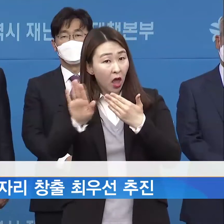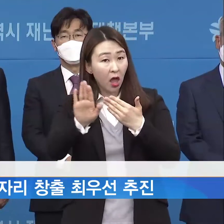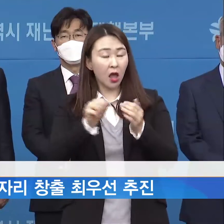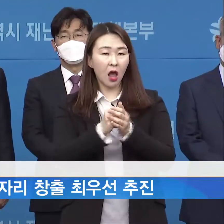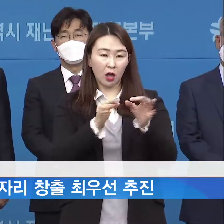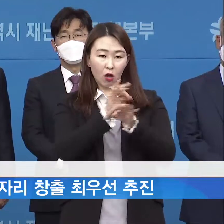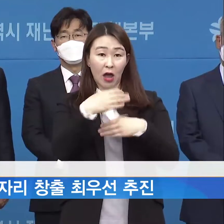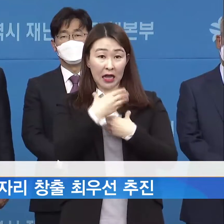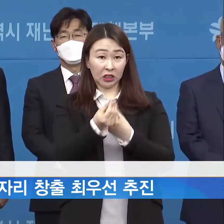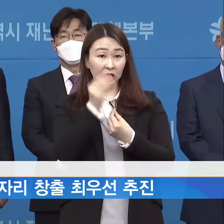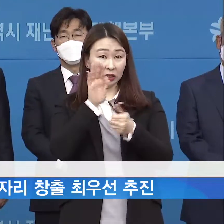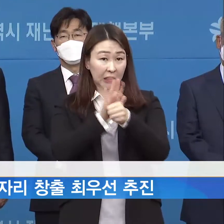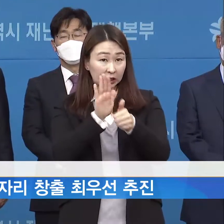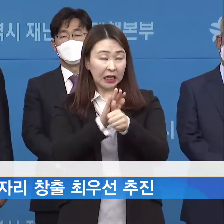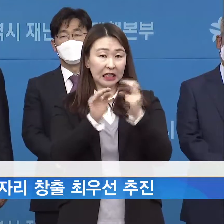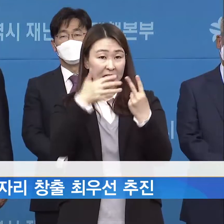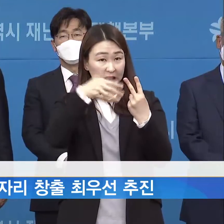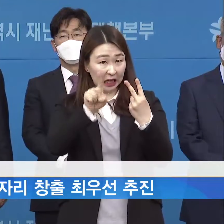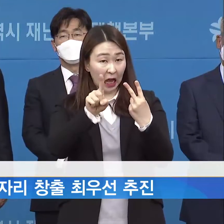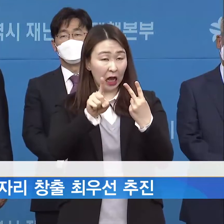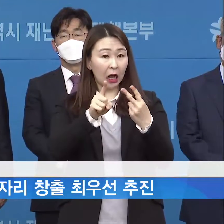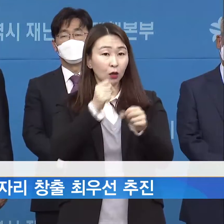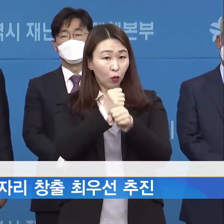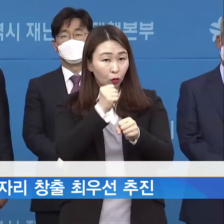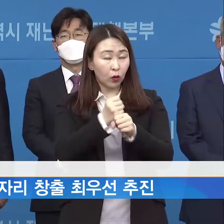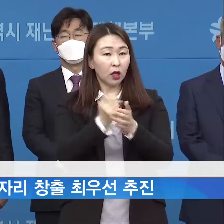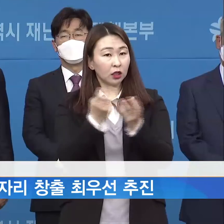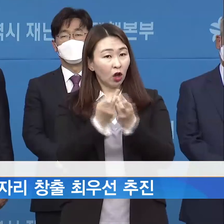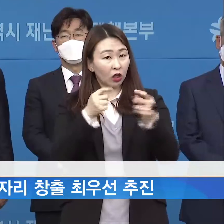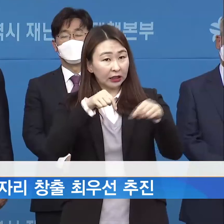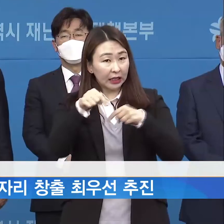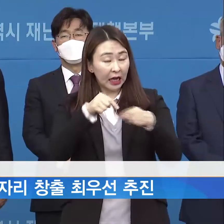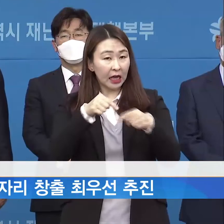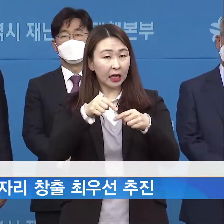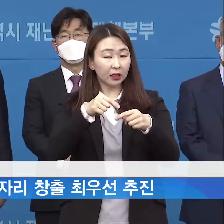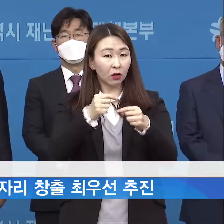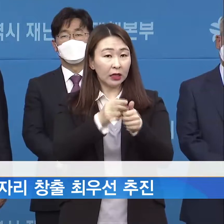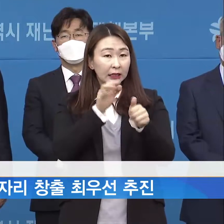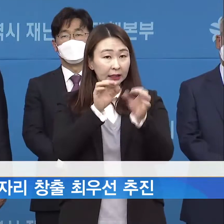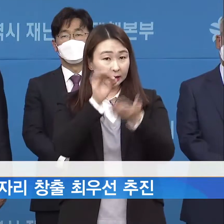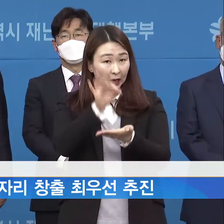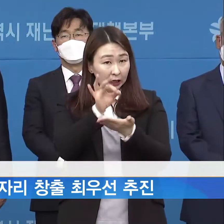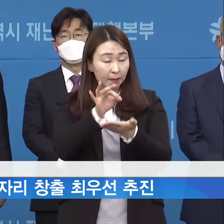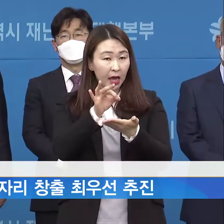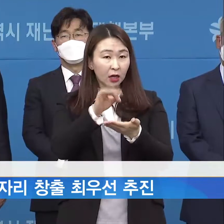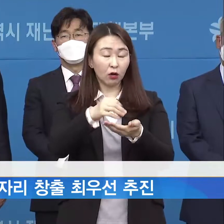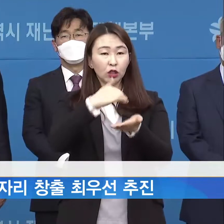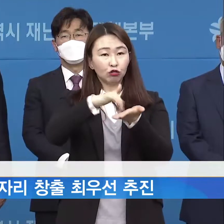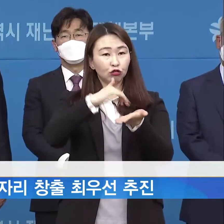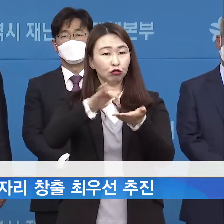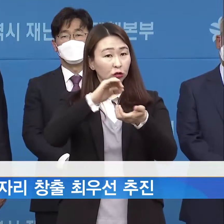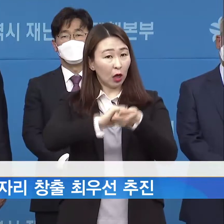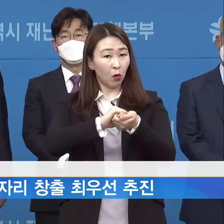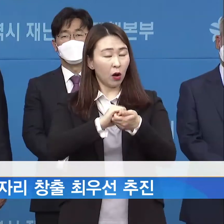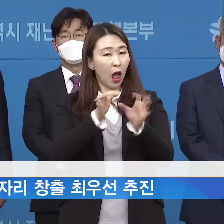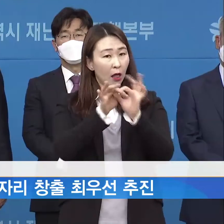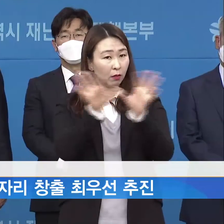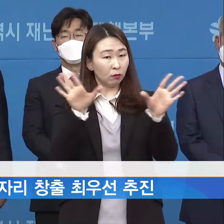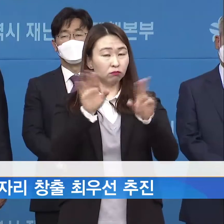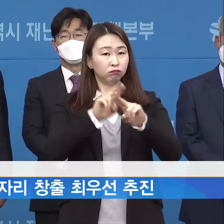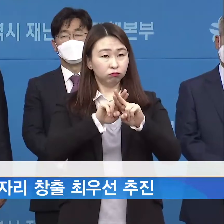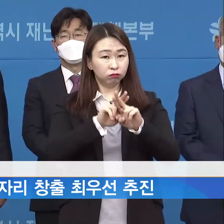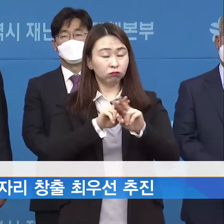밖에 경영안전자금 2차 보전, 정책자금 지원 횟수 한도 폐지 등의 재정지원 사업으로서